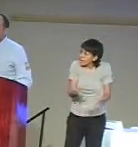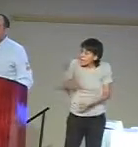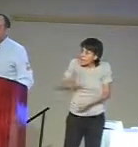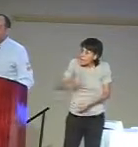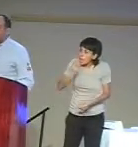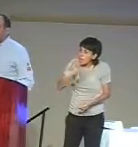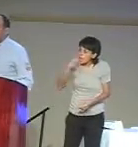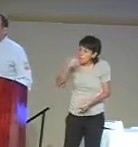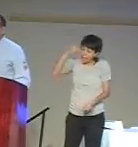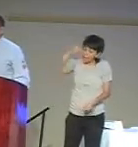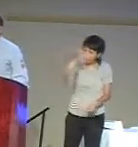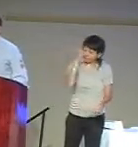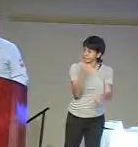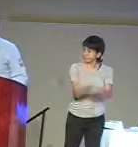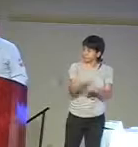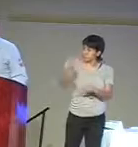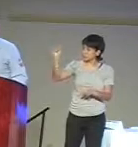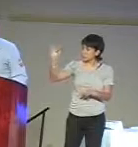En el 46%.